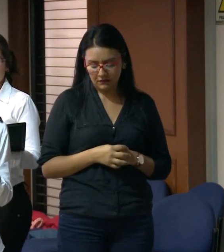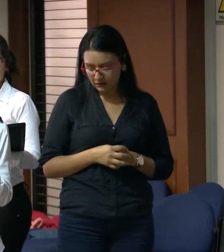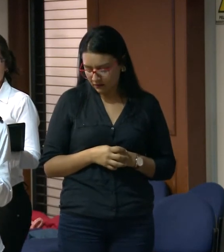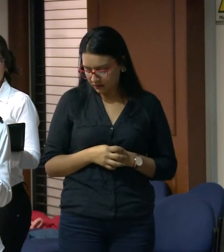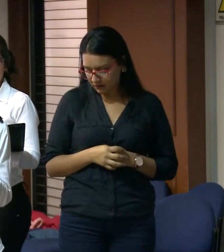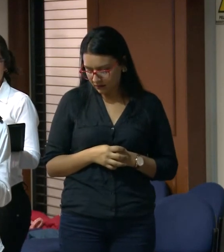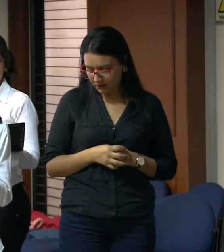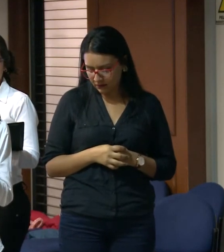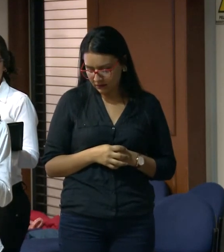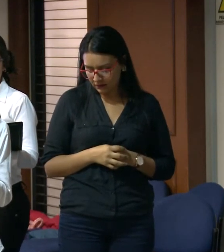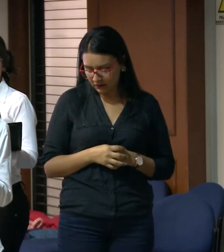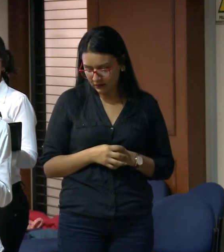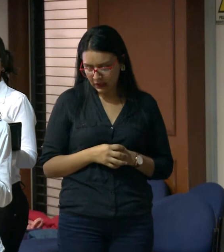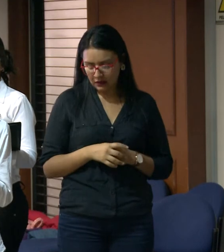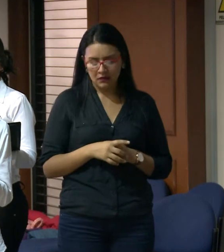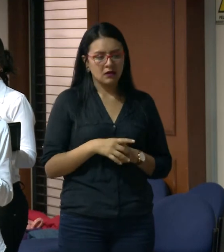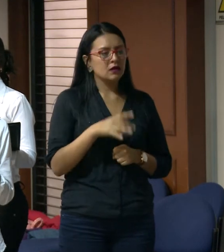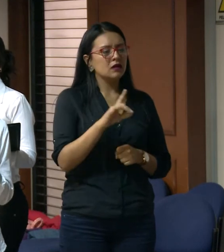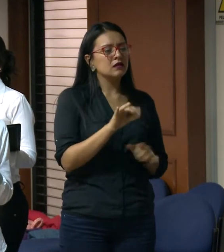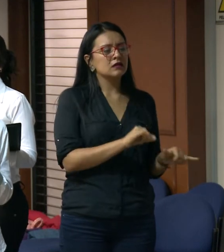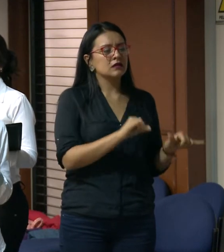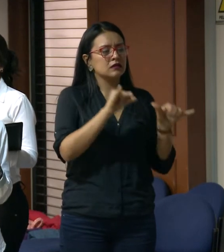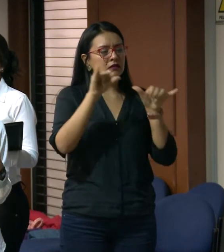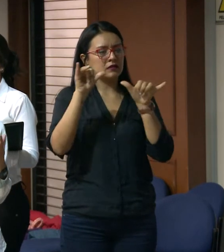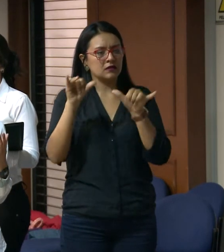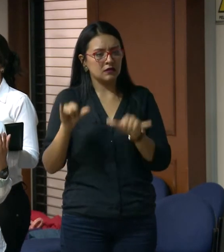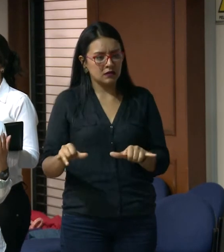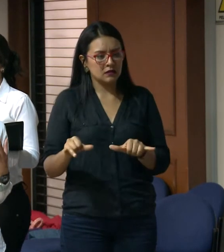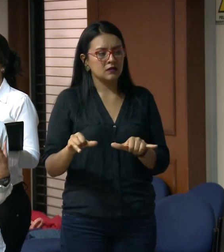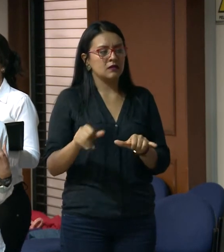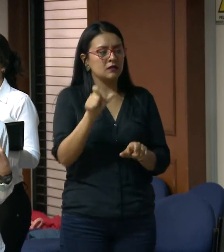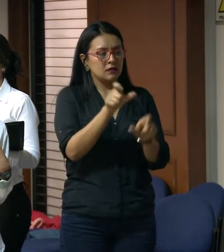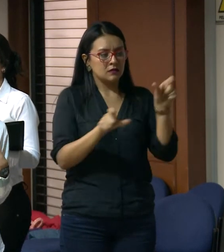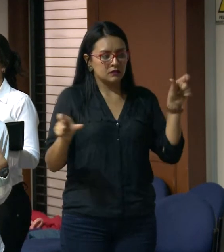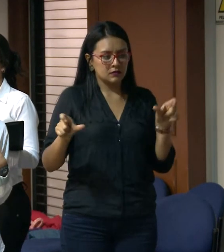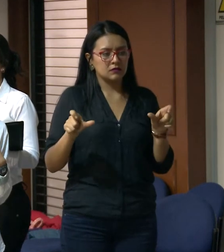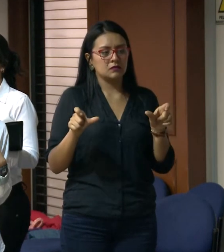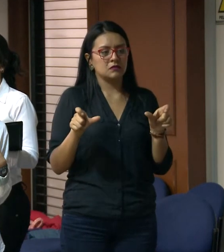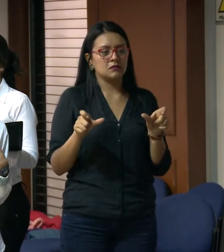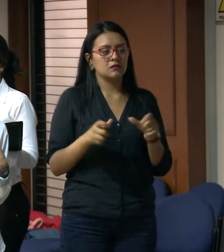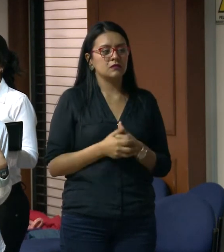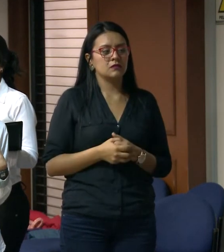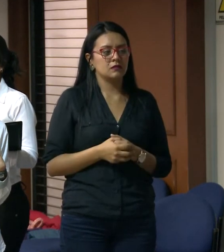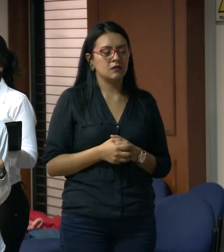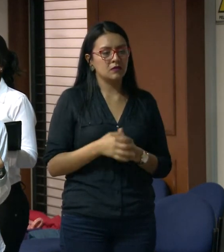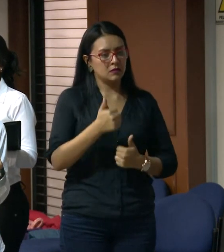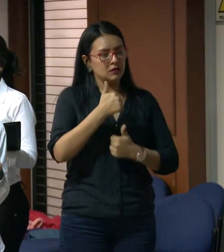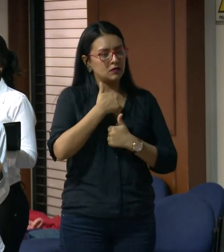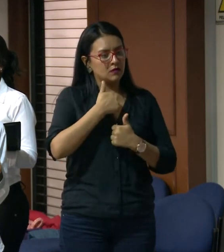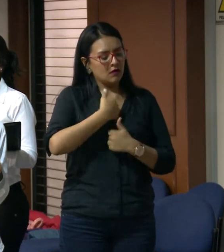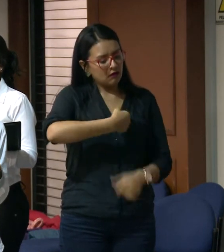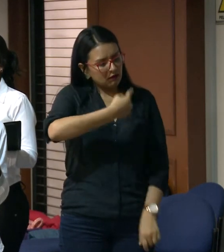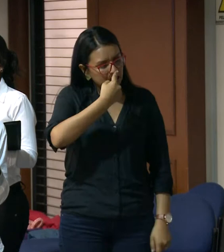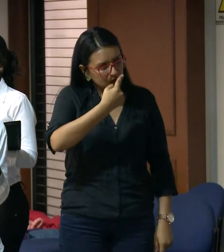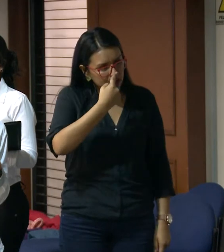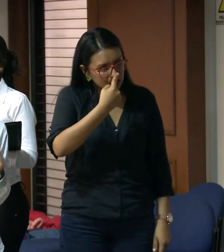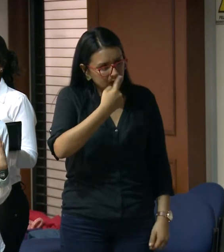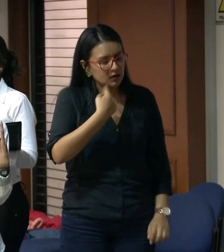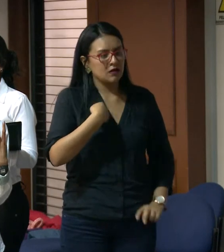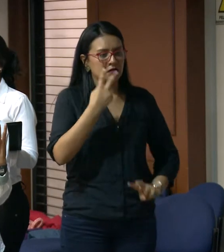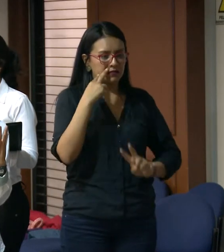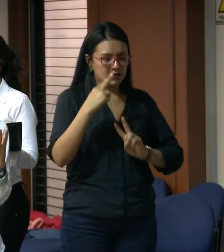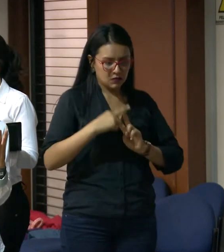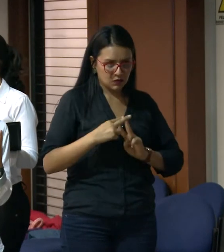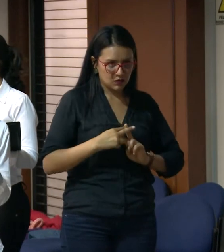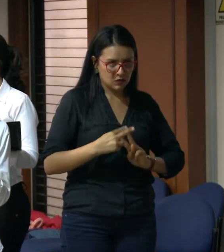tienen en común la relación en donde permiten que la persona se pueda autoexplorar, se pueda autoconocer